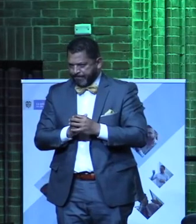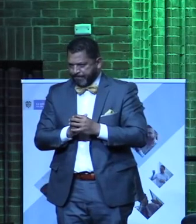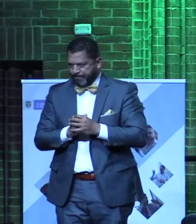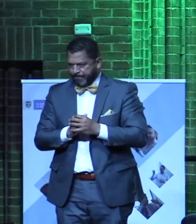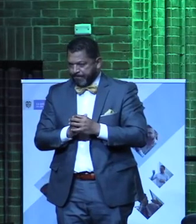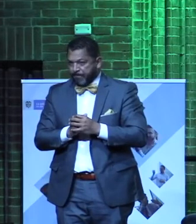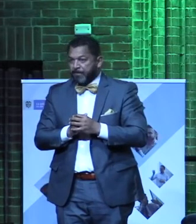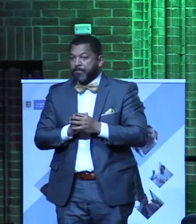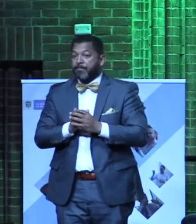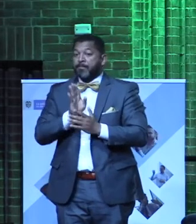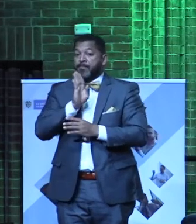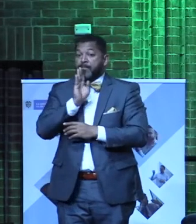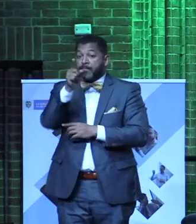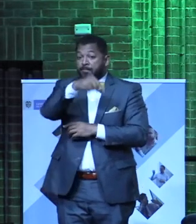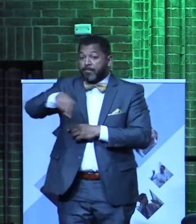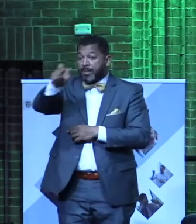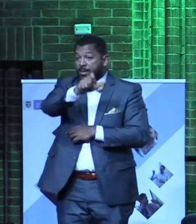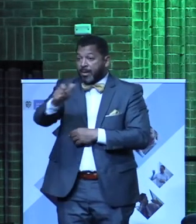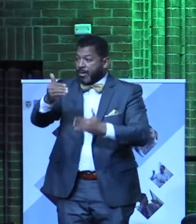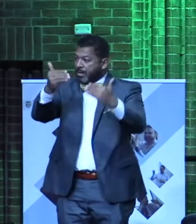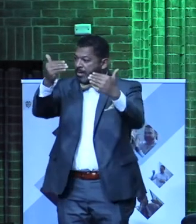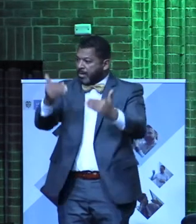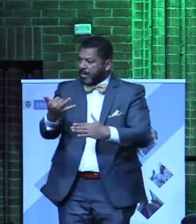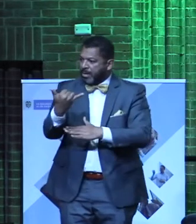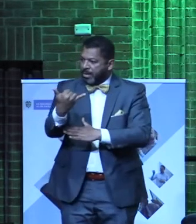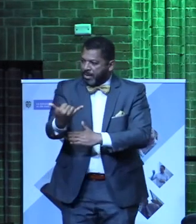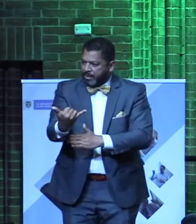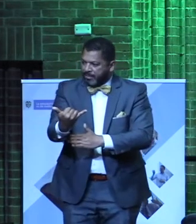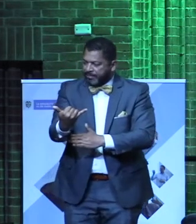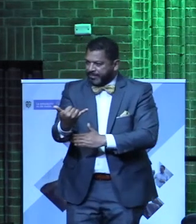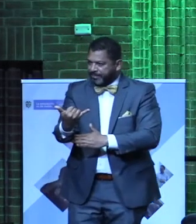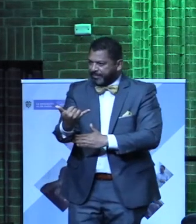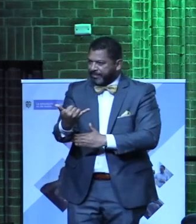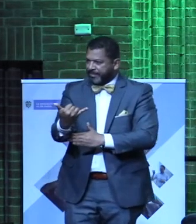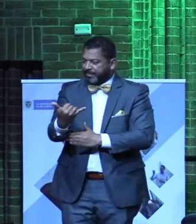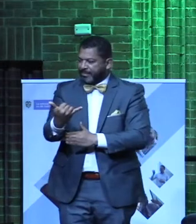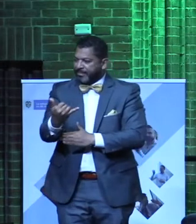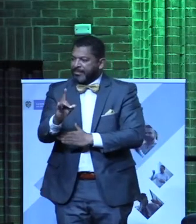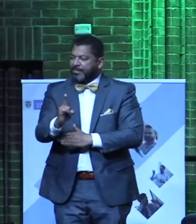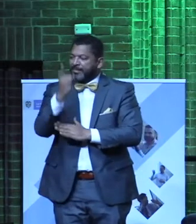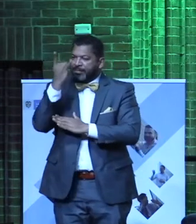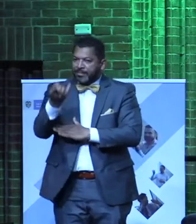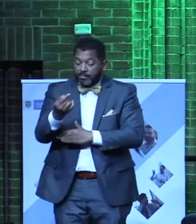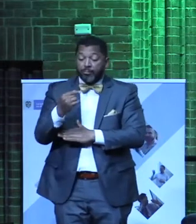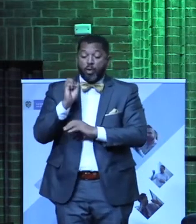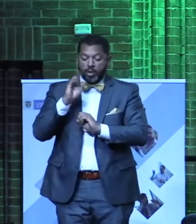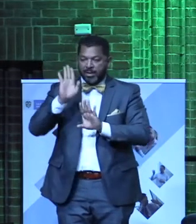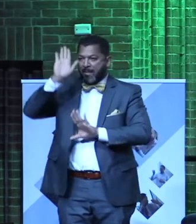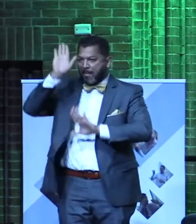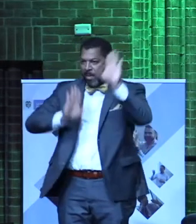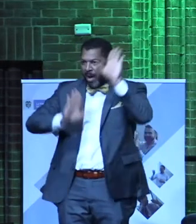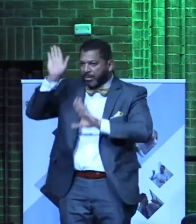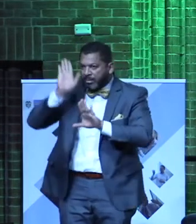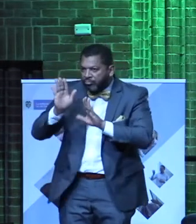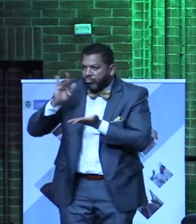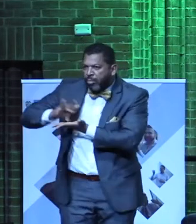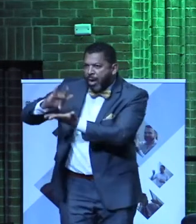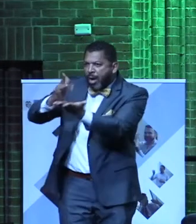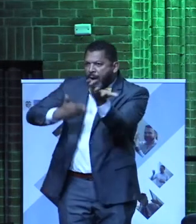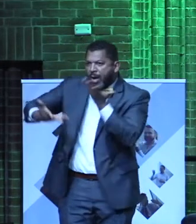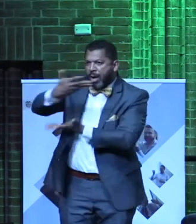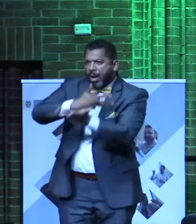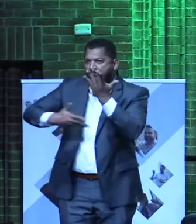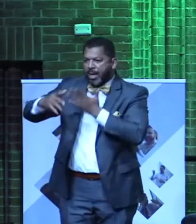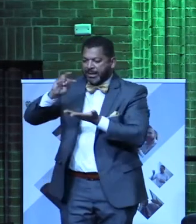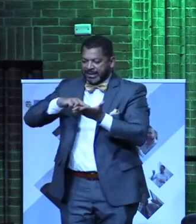las personas con discapacidad y sus organizaciones. Entonces nosotros hacemos un ejercicio de participación ciudadana, lo llamamos control